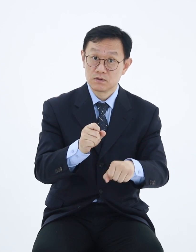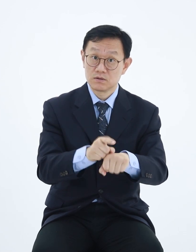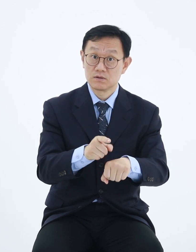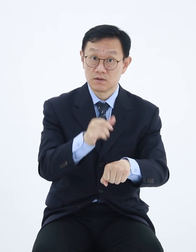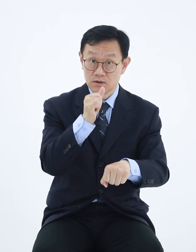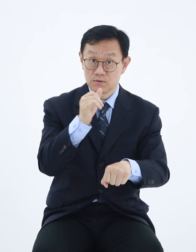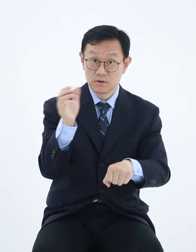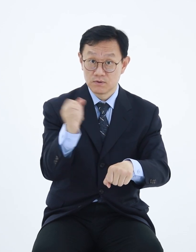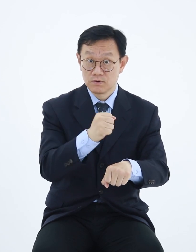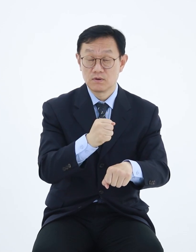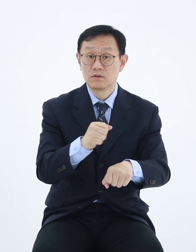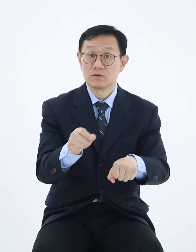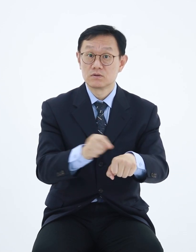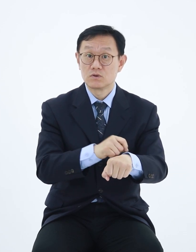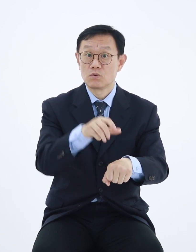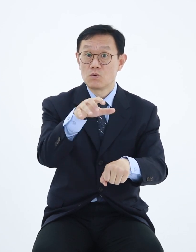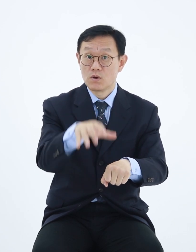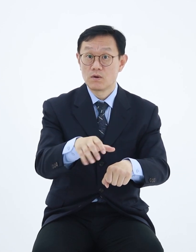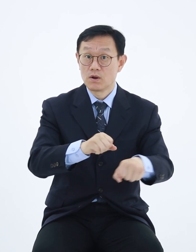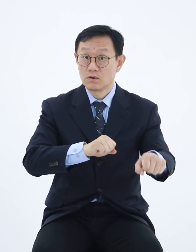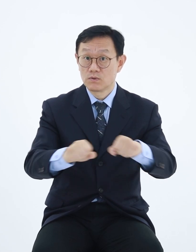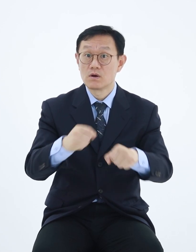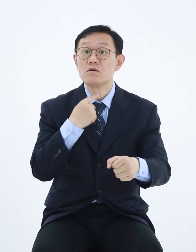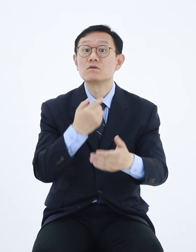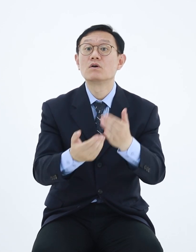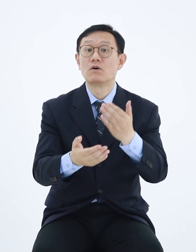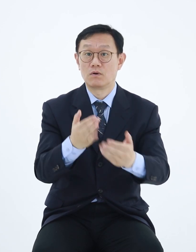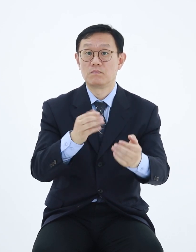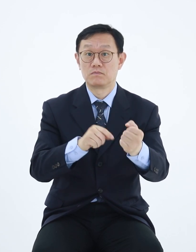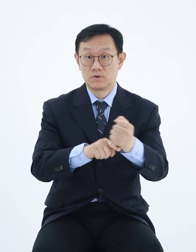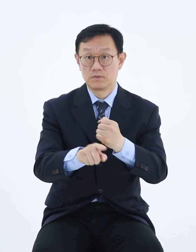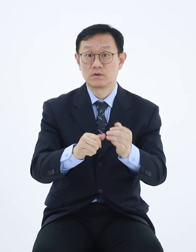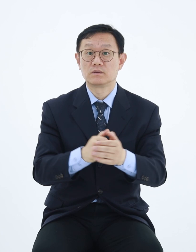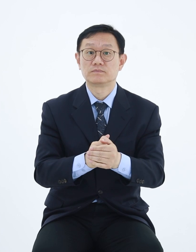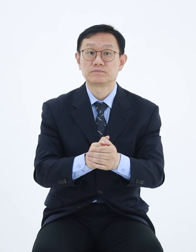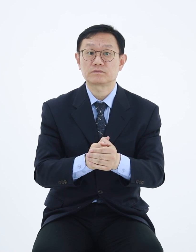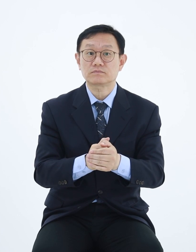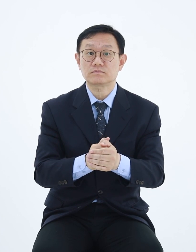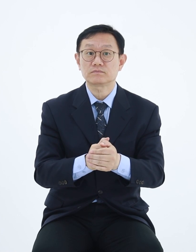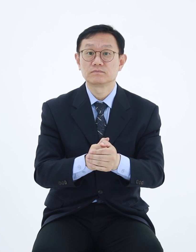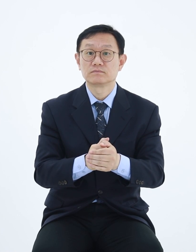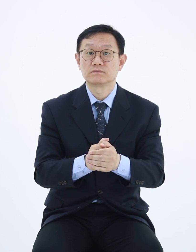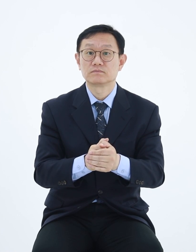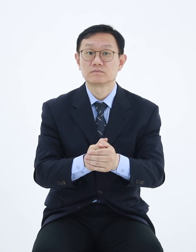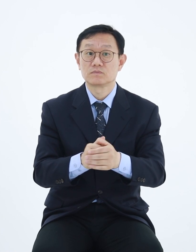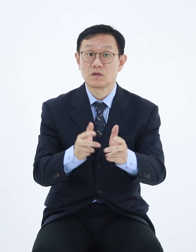있으며 특정 공간에서의 활동과 경험을 의미한다. 산업기관에서 직업 연수교육